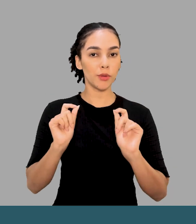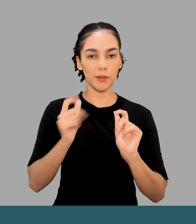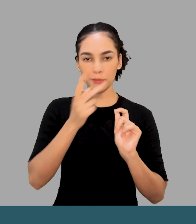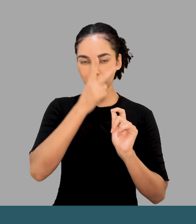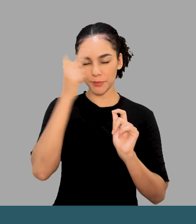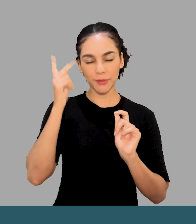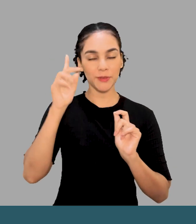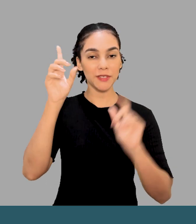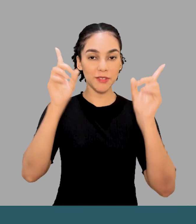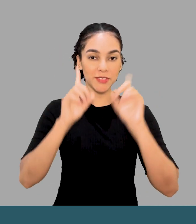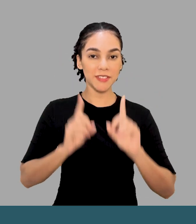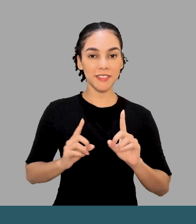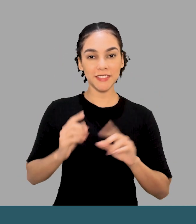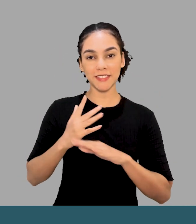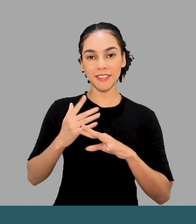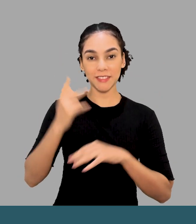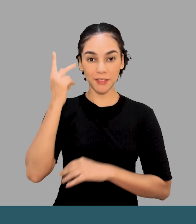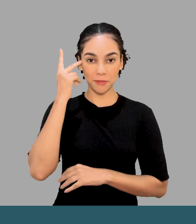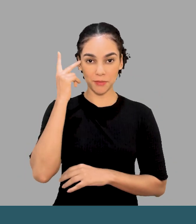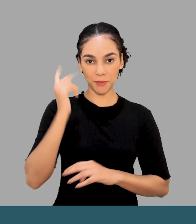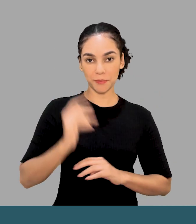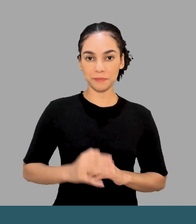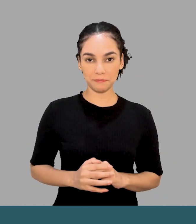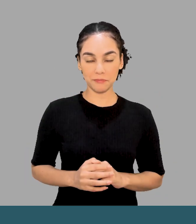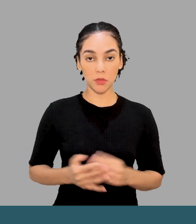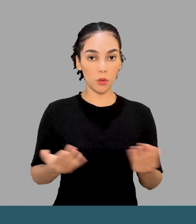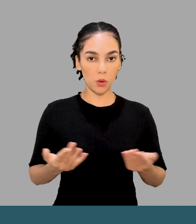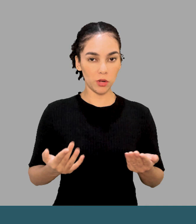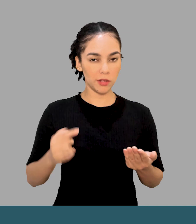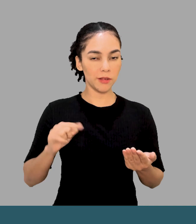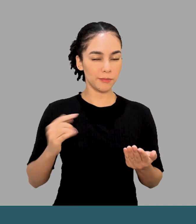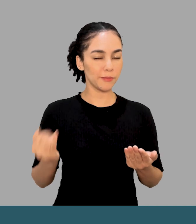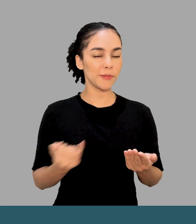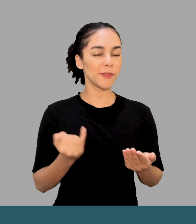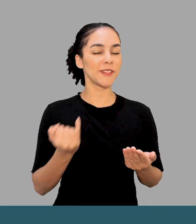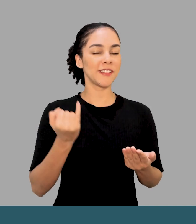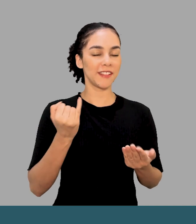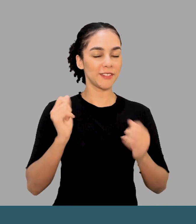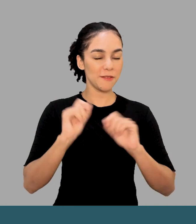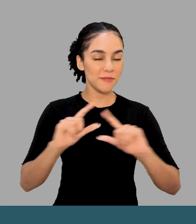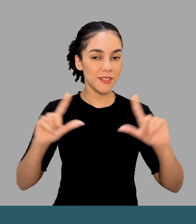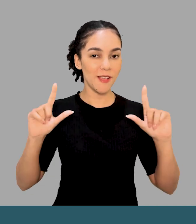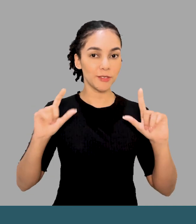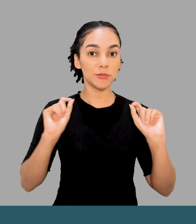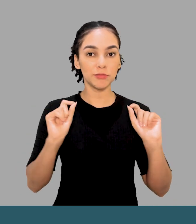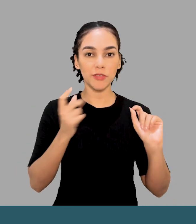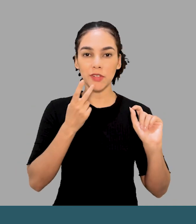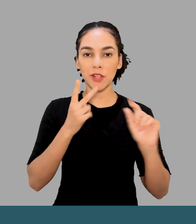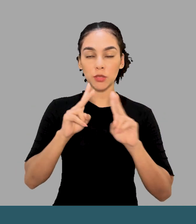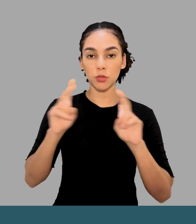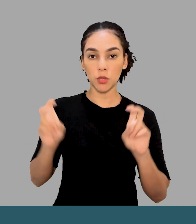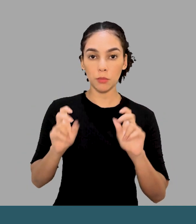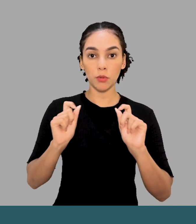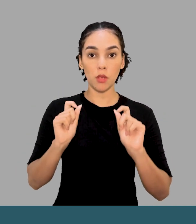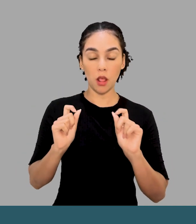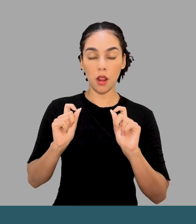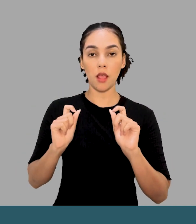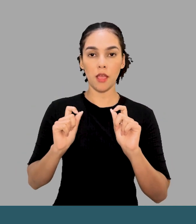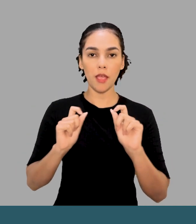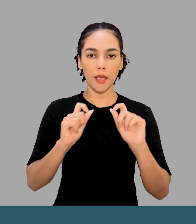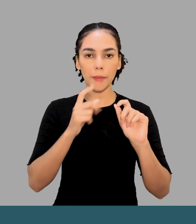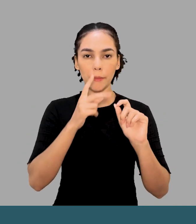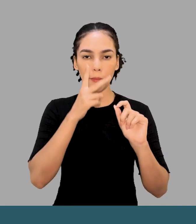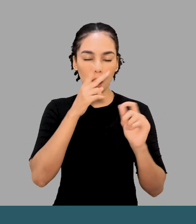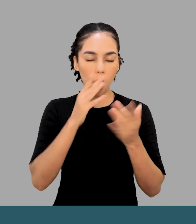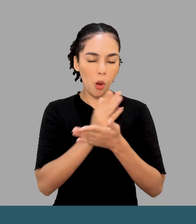deficiência na cidade de São Paulo. O episódio de hoje é muito importante para mim. Irei falar sobre as distrofias musculares, em